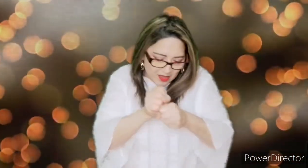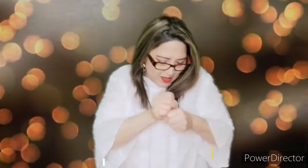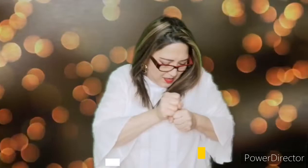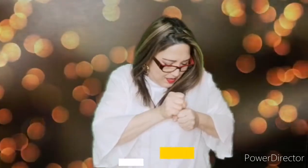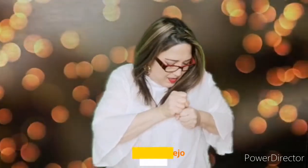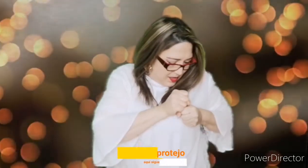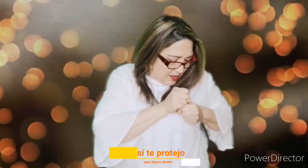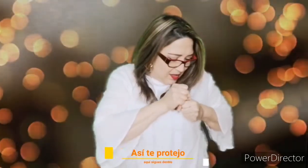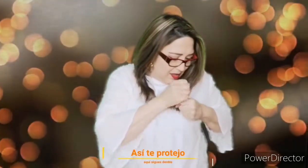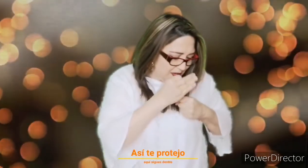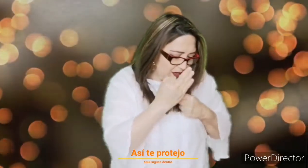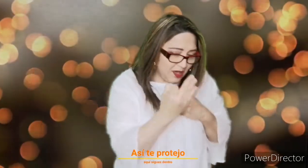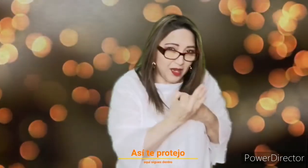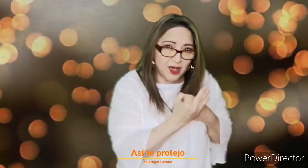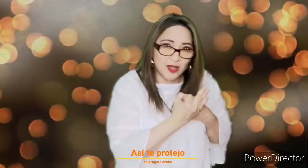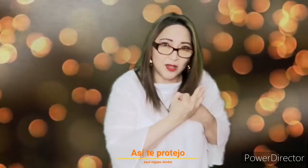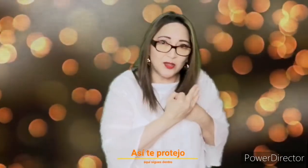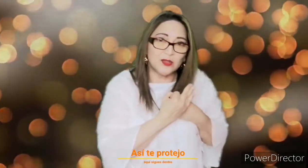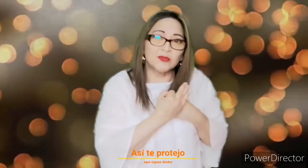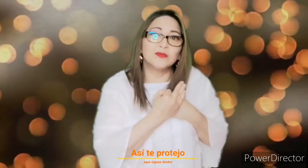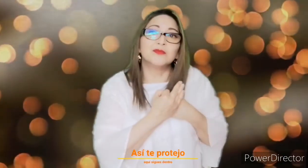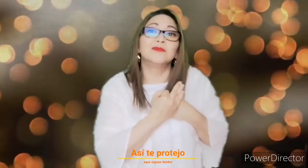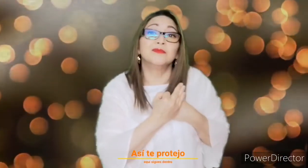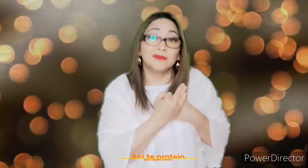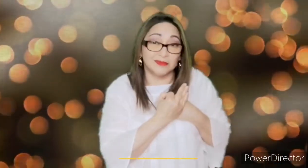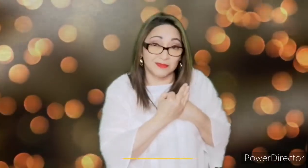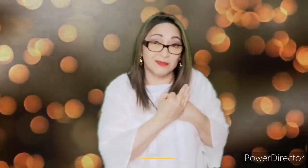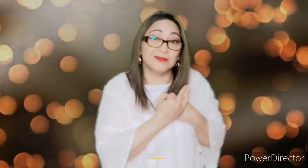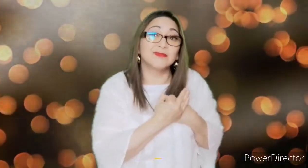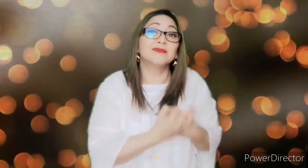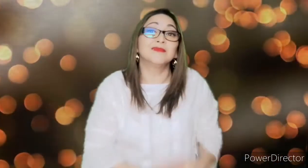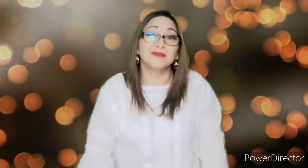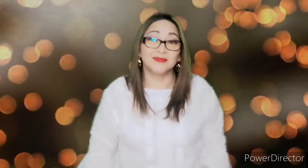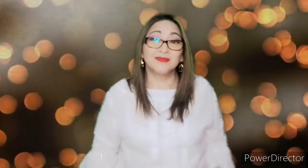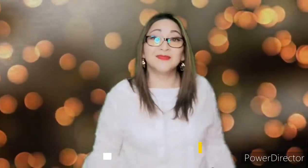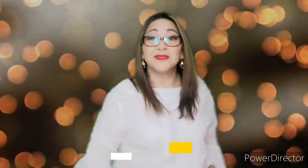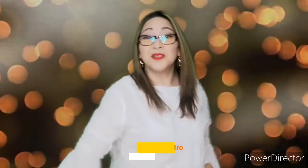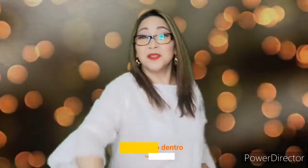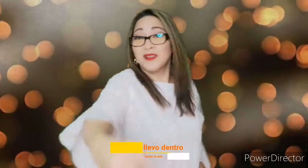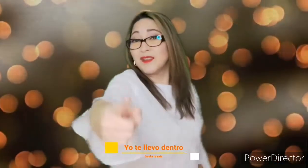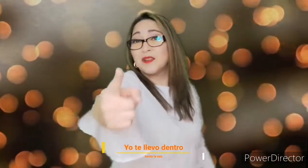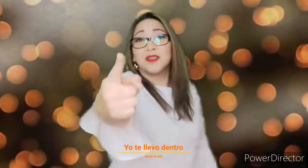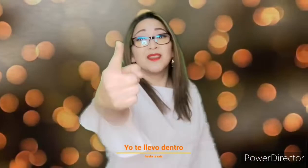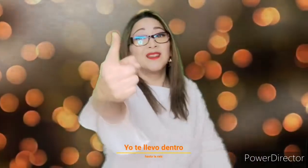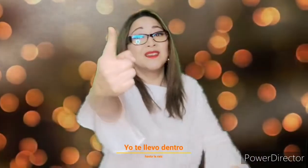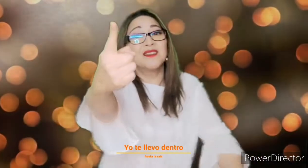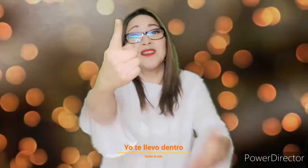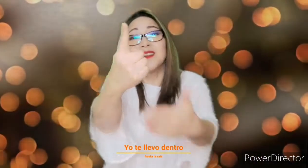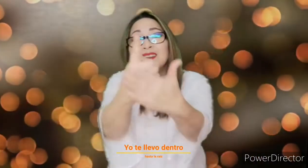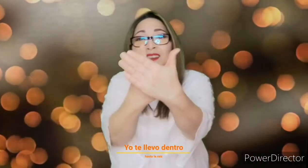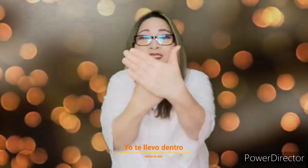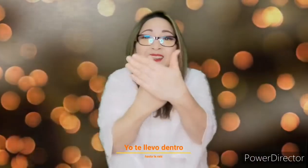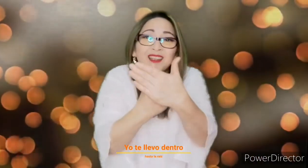protejo, aquí si es centro Yo te llevo de aquí, hasta la